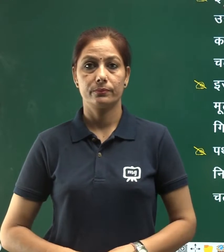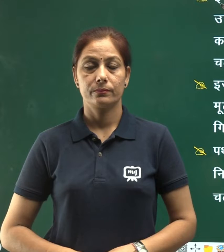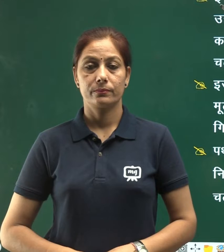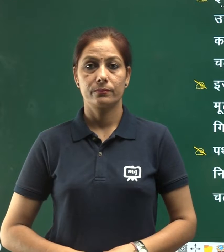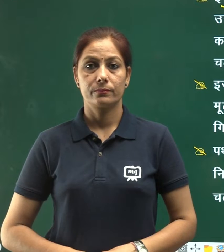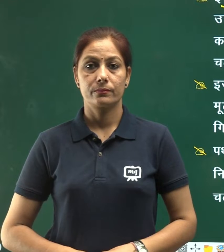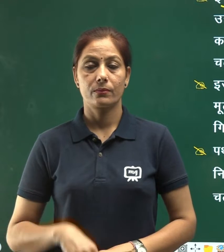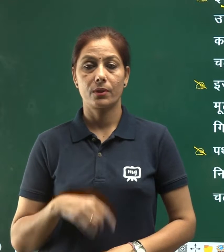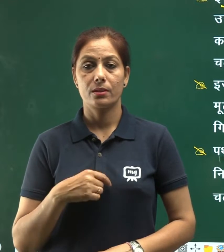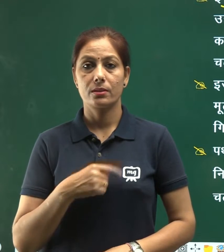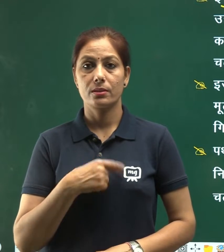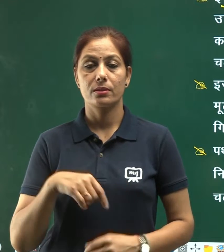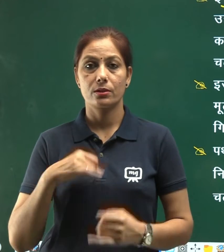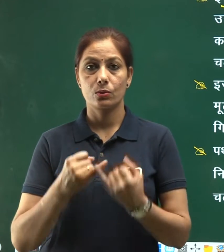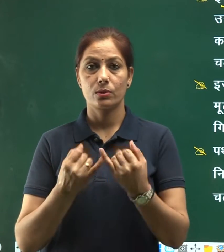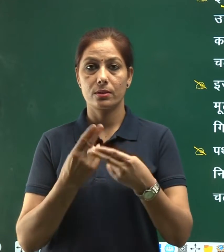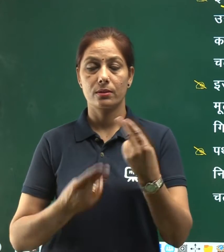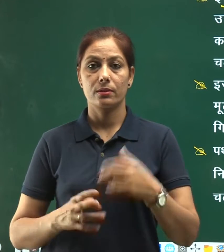इससे